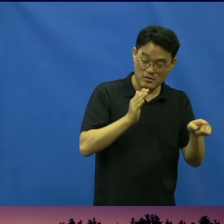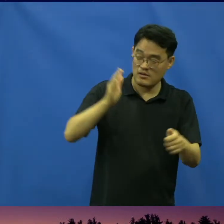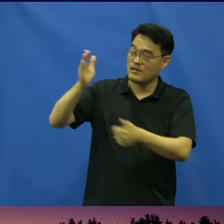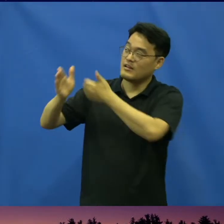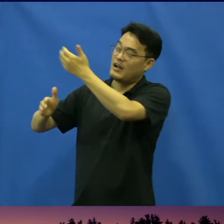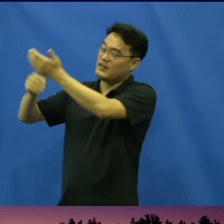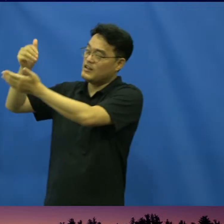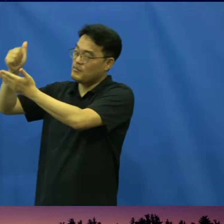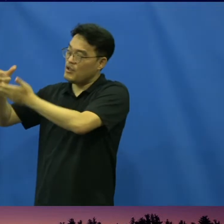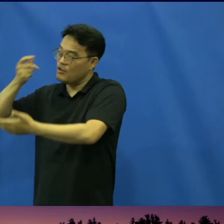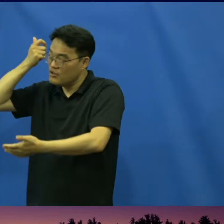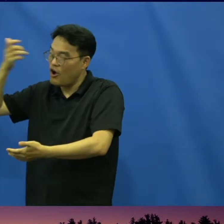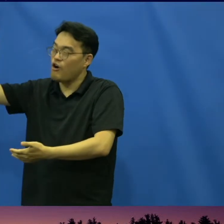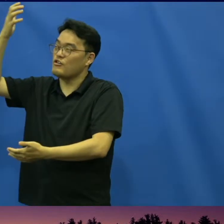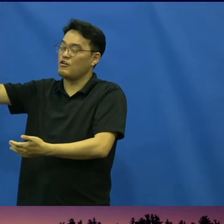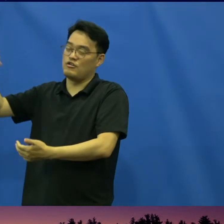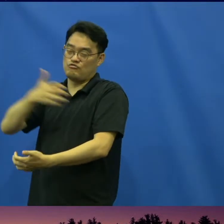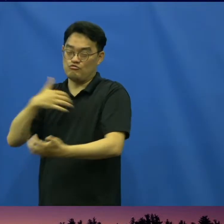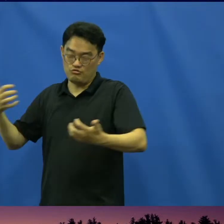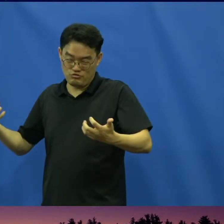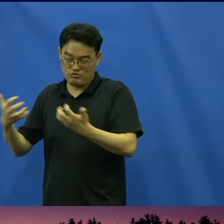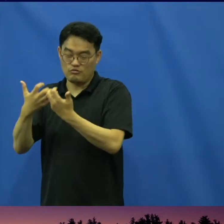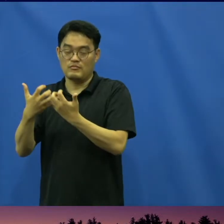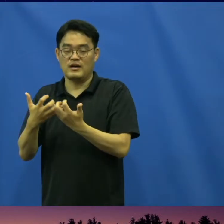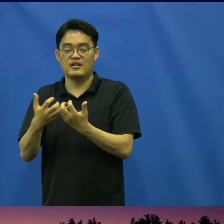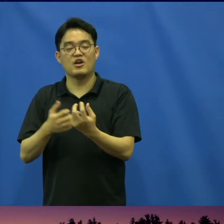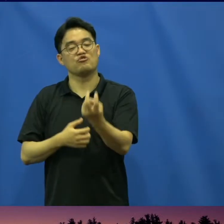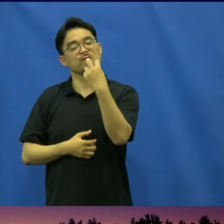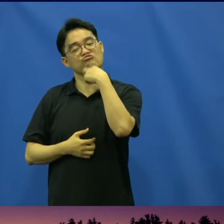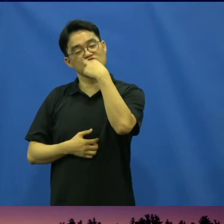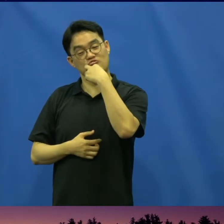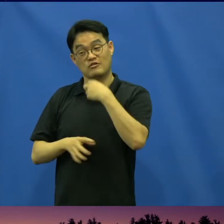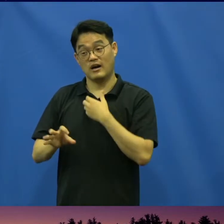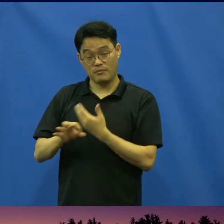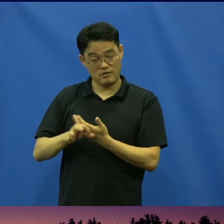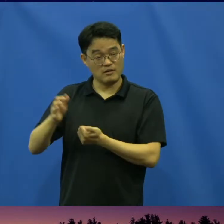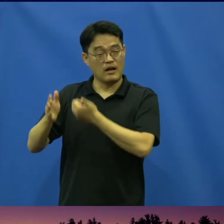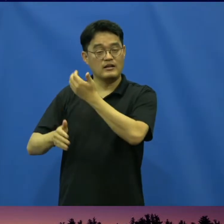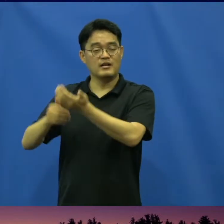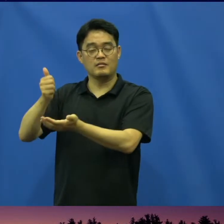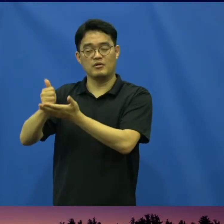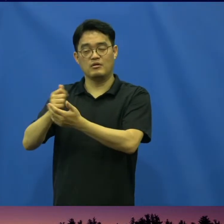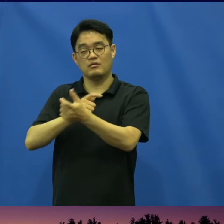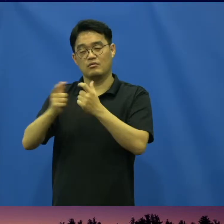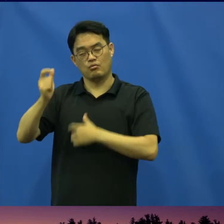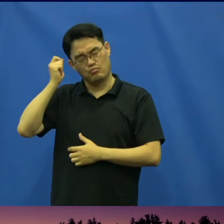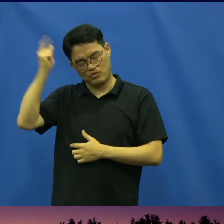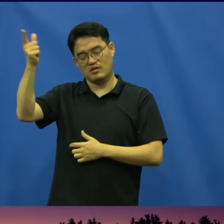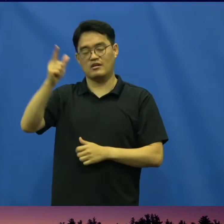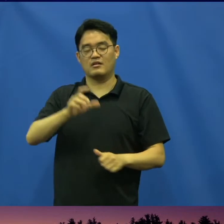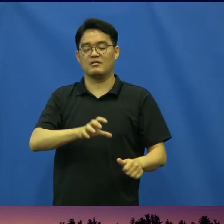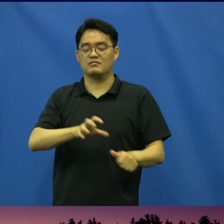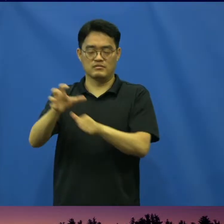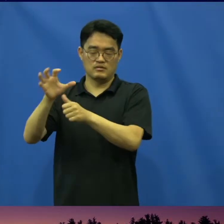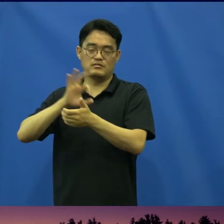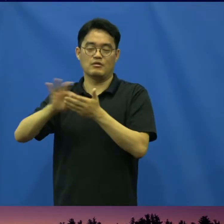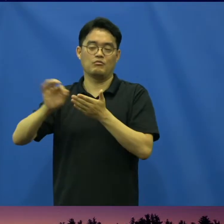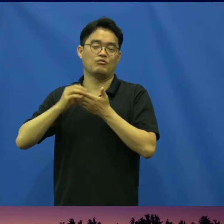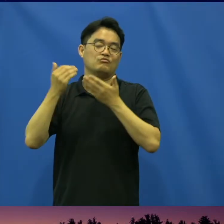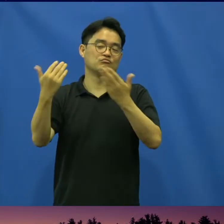영이에요. 성령 안에서 살면 지혜가 넘칩니다. 성령은 우리의 총명을 주십니다. 지혜와 총명의